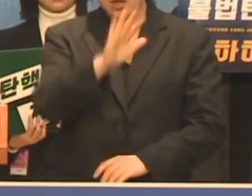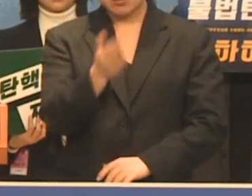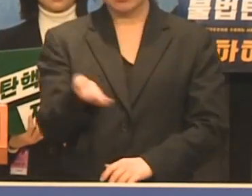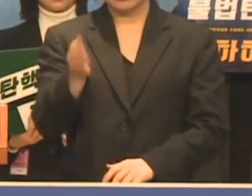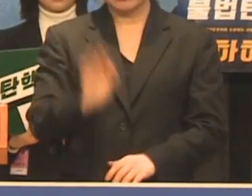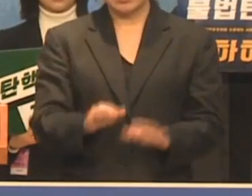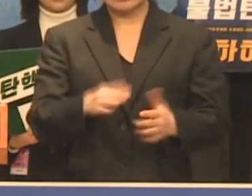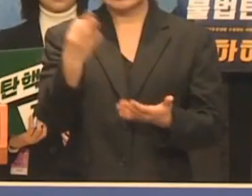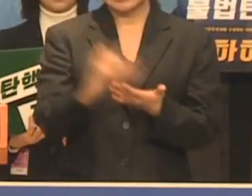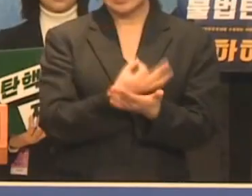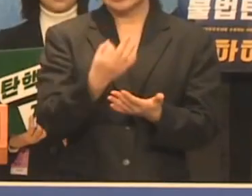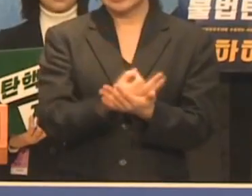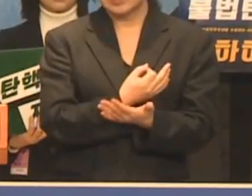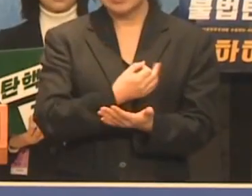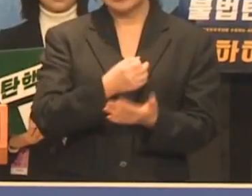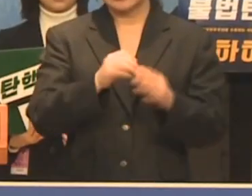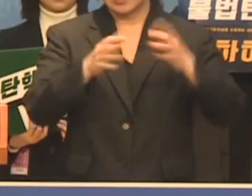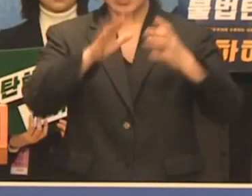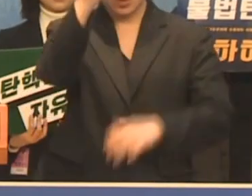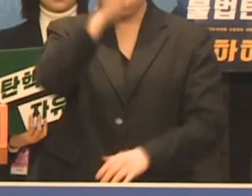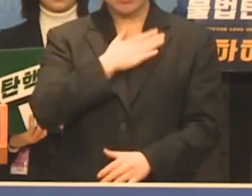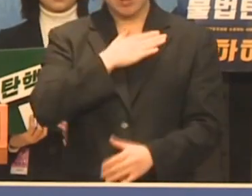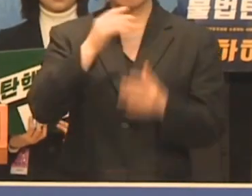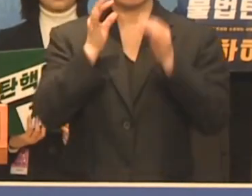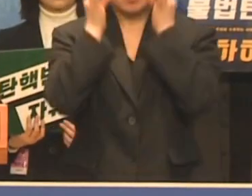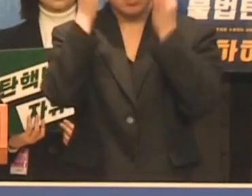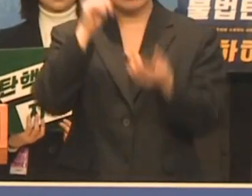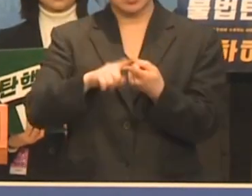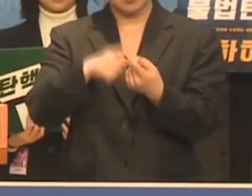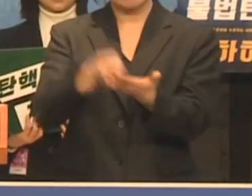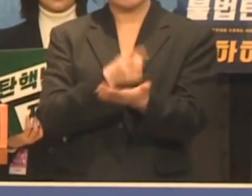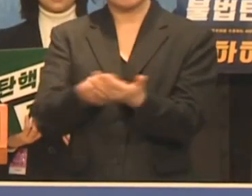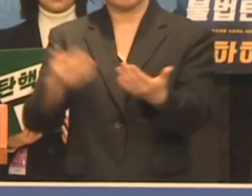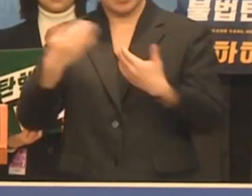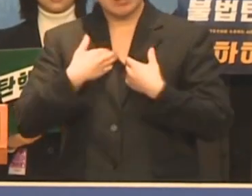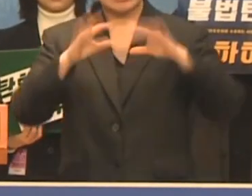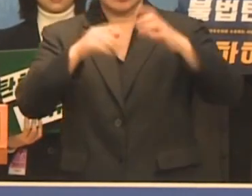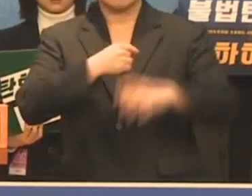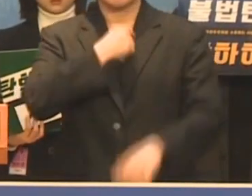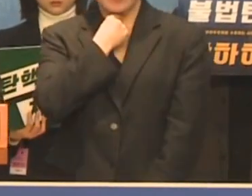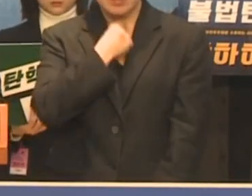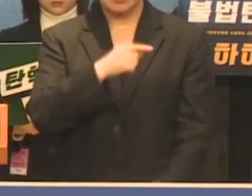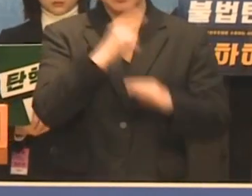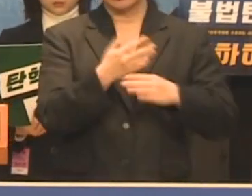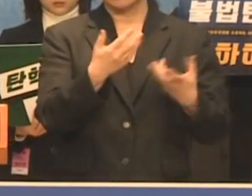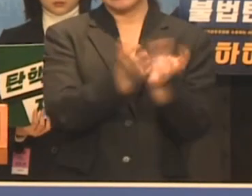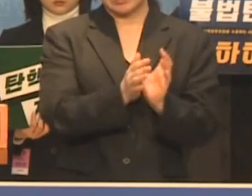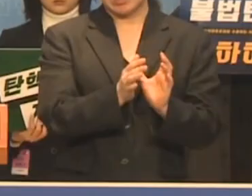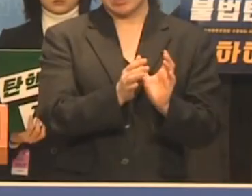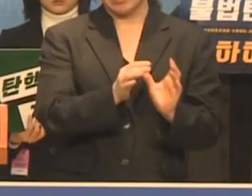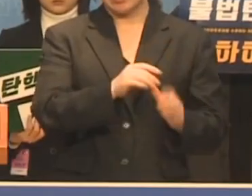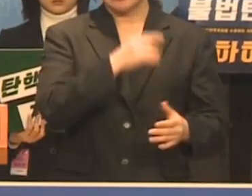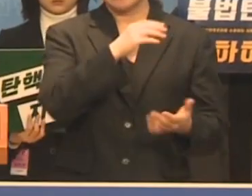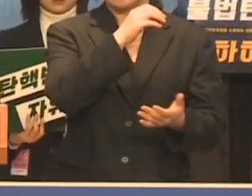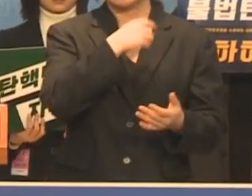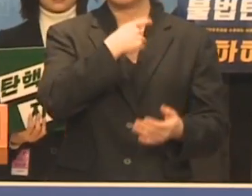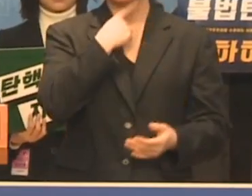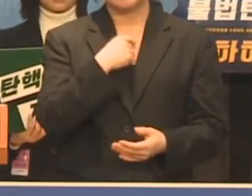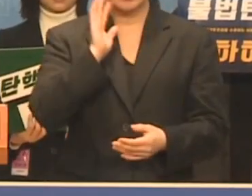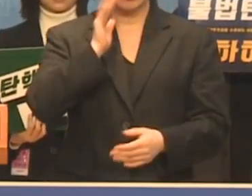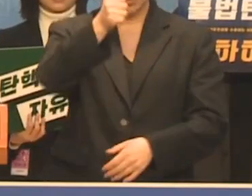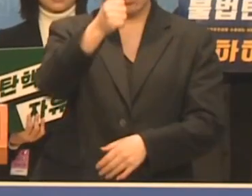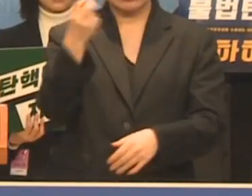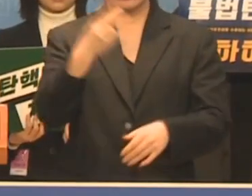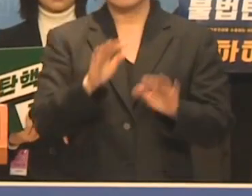아닌 정당한 노력에 대한 정당한 대가가 주어지는 나라입니다. 더불어민주당 출신의 대통령은 대한민국 영토를 불법으로 점거하고